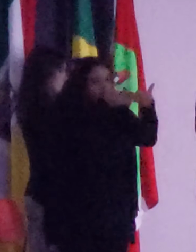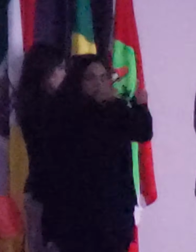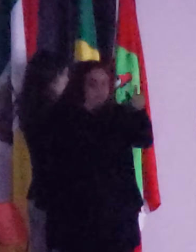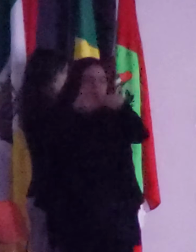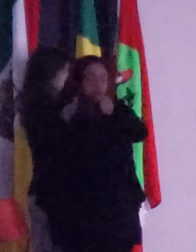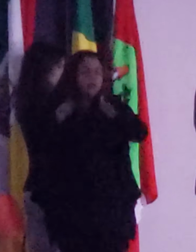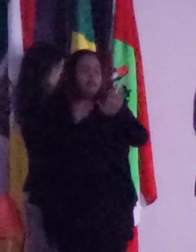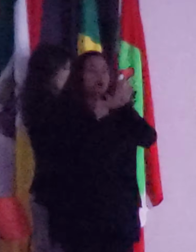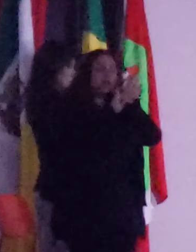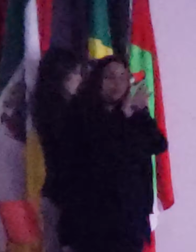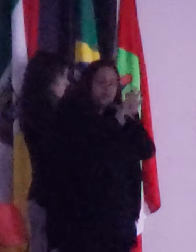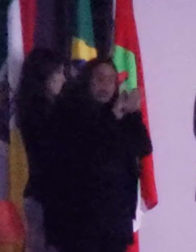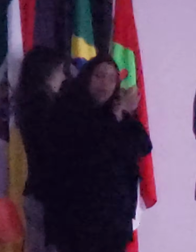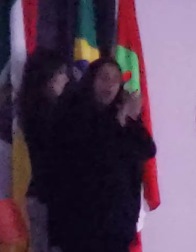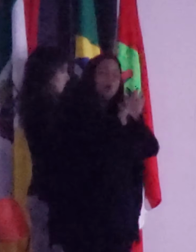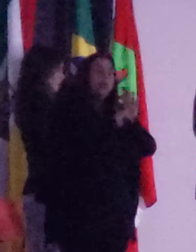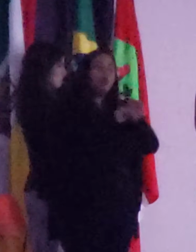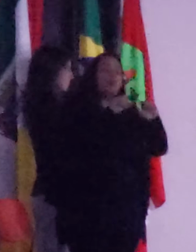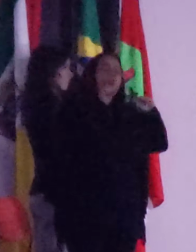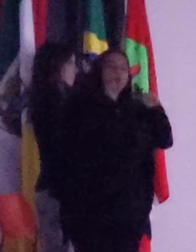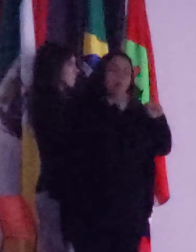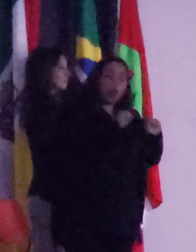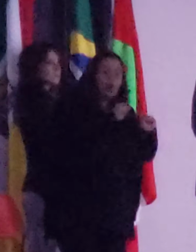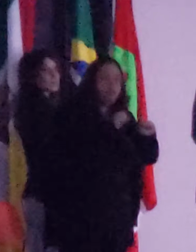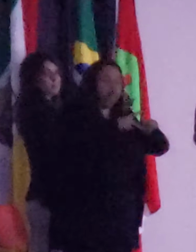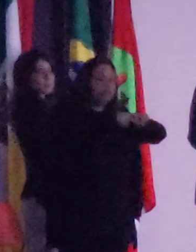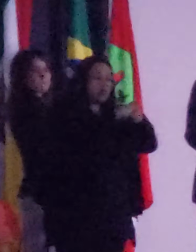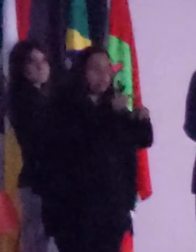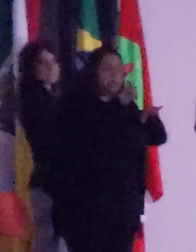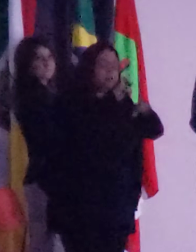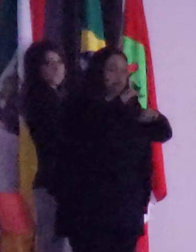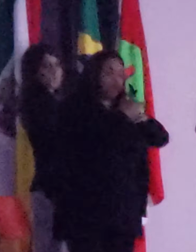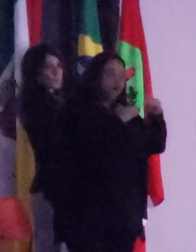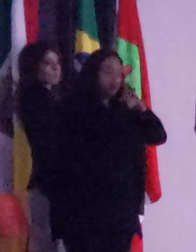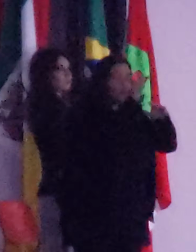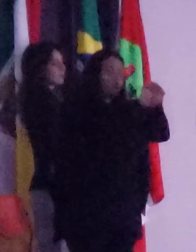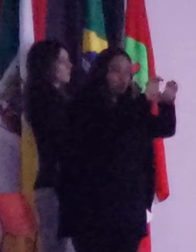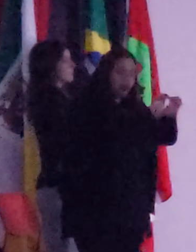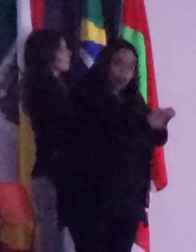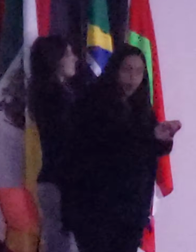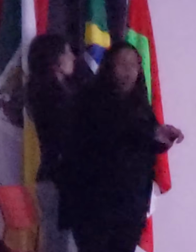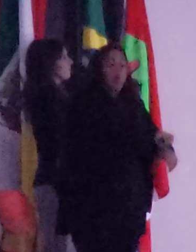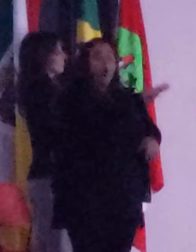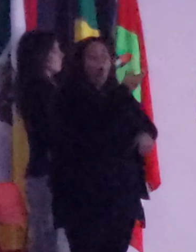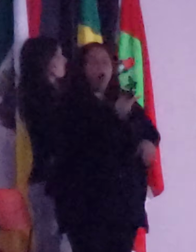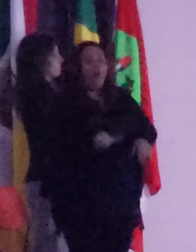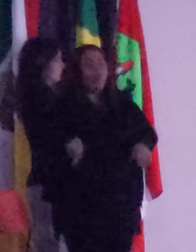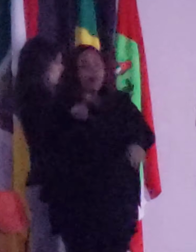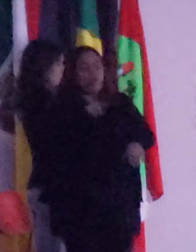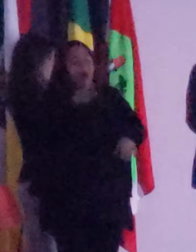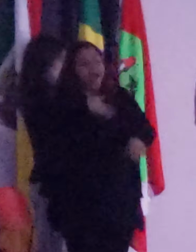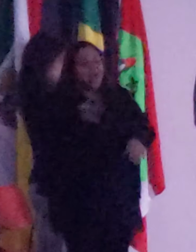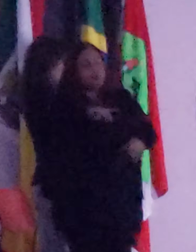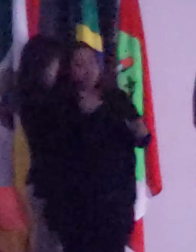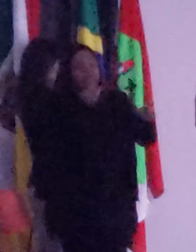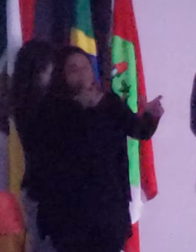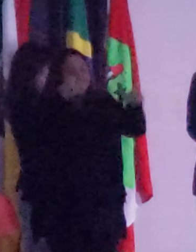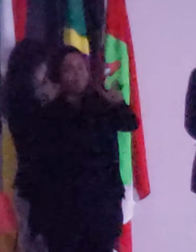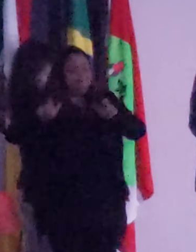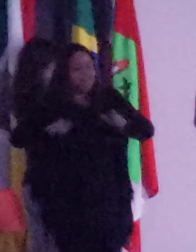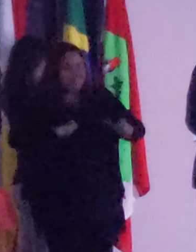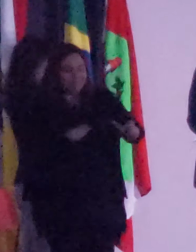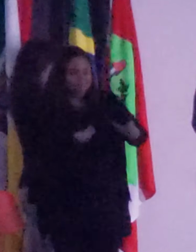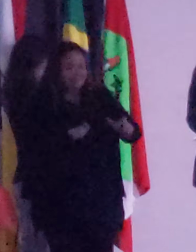editais de natureza finalística e editais também que tratem das necessidades de meio.